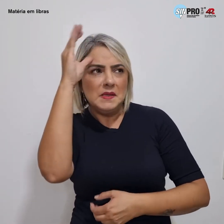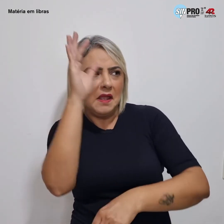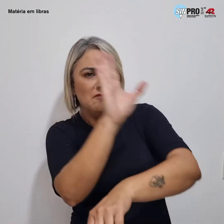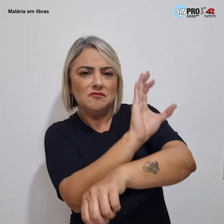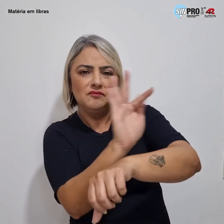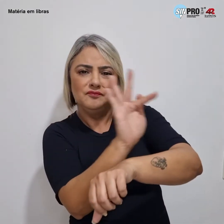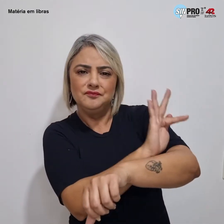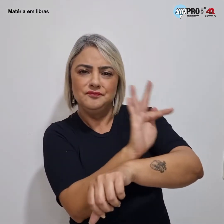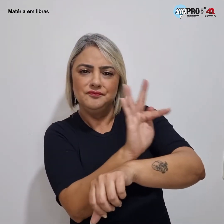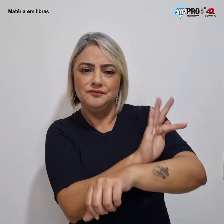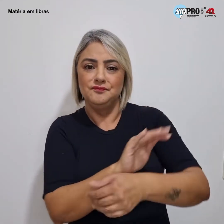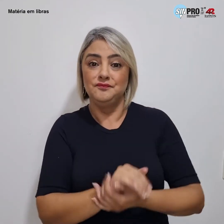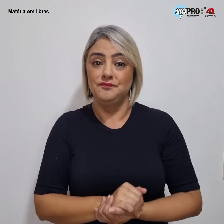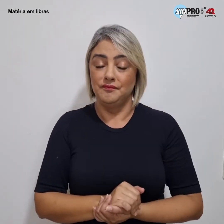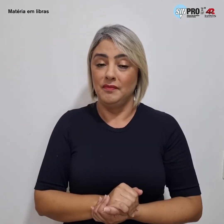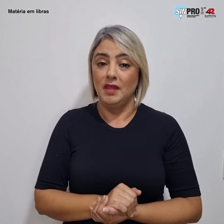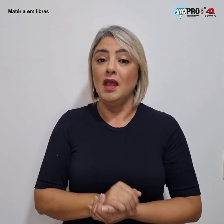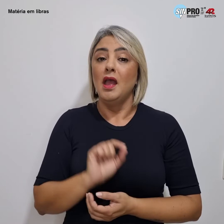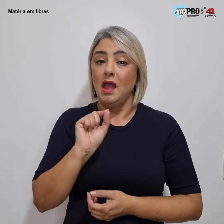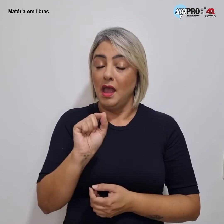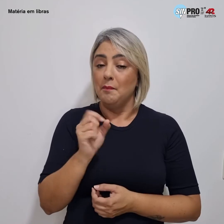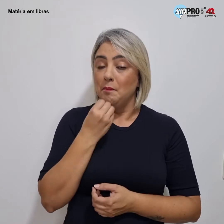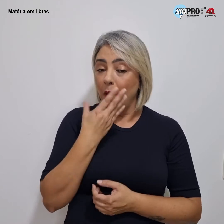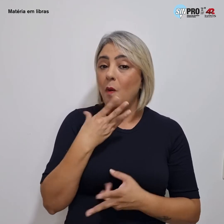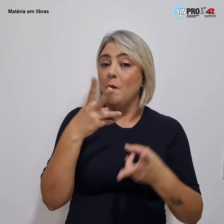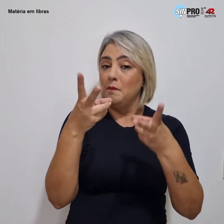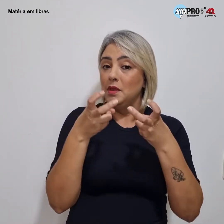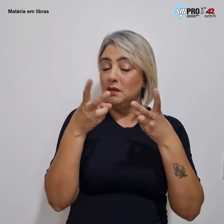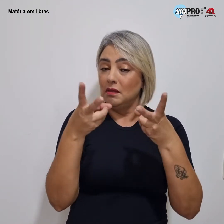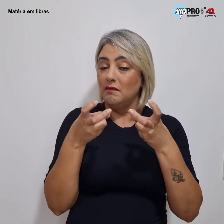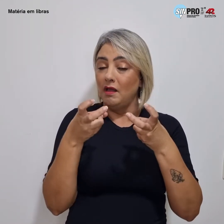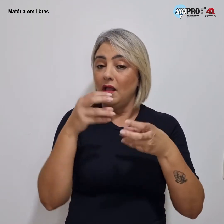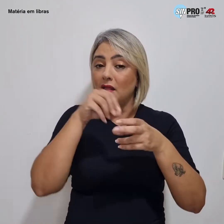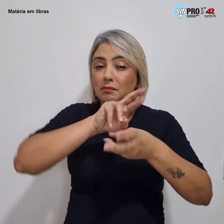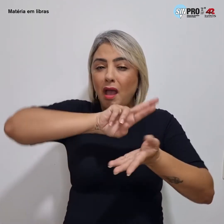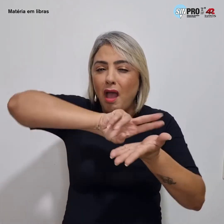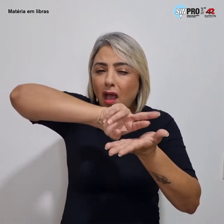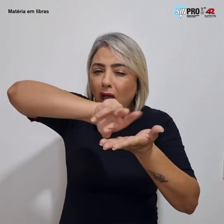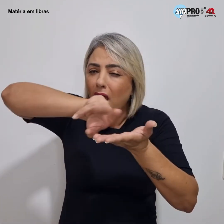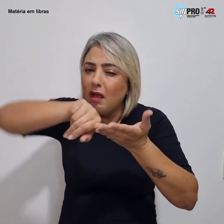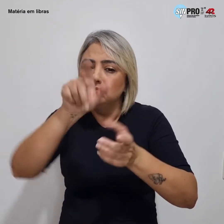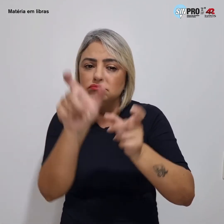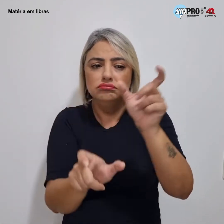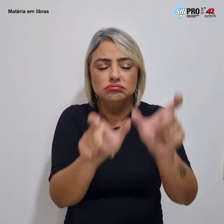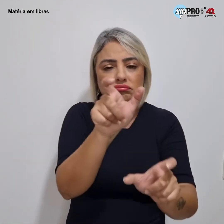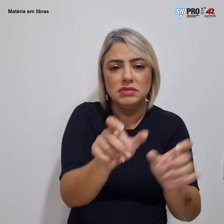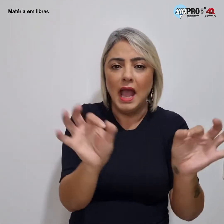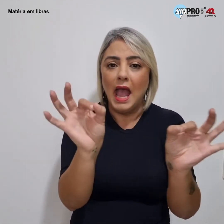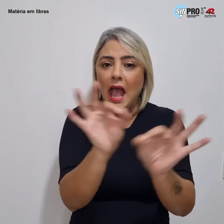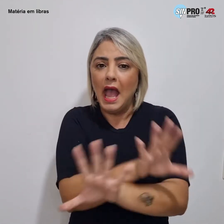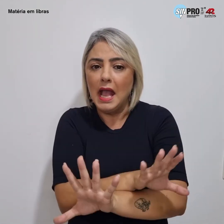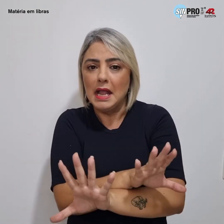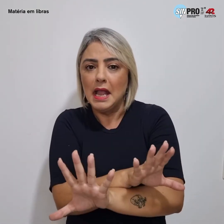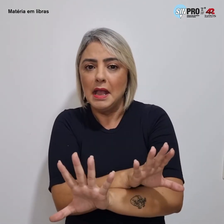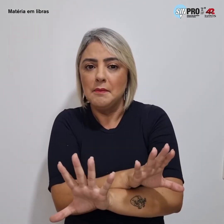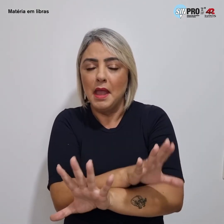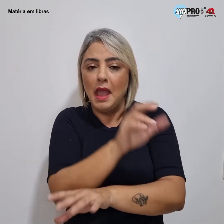analfabetos funcionais. Vale observar que, dentre as várias fórmulas de acabar com